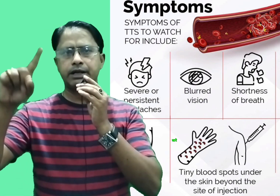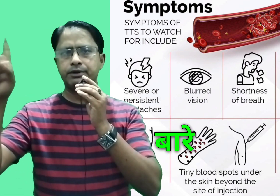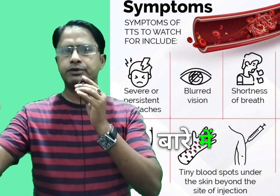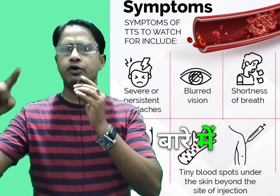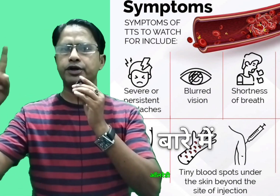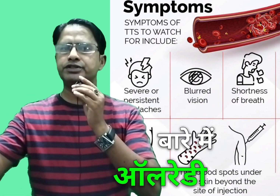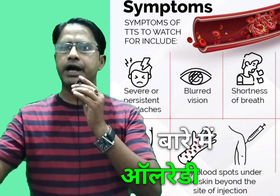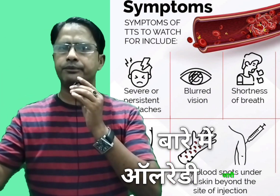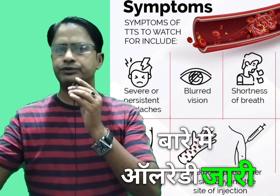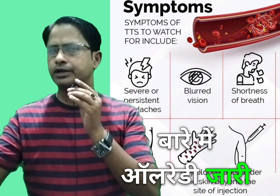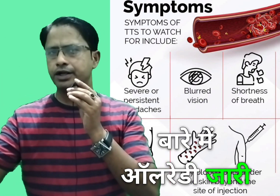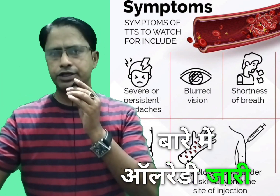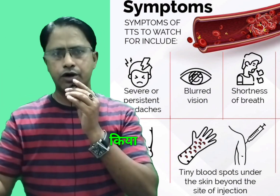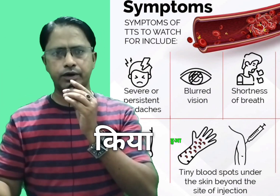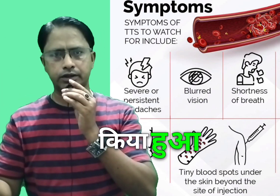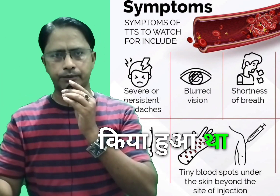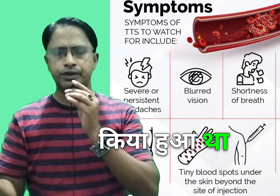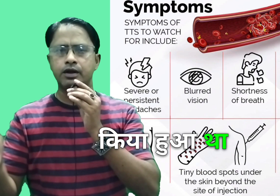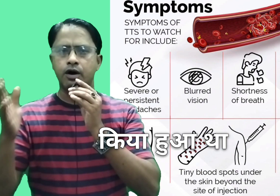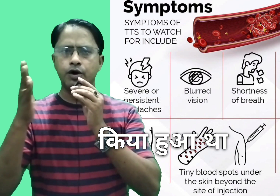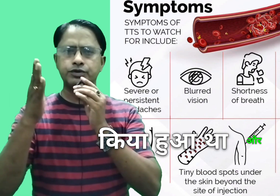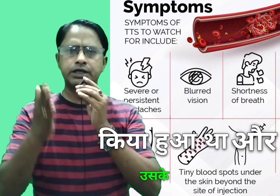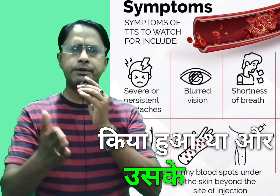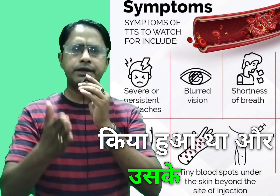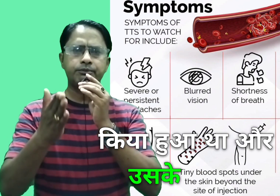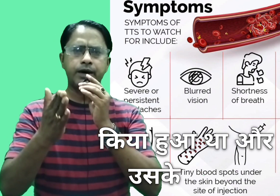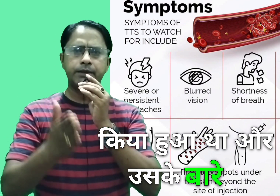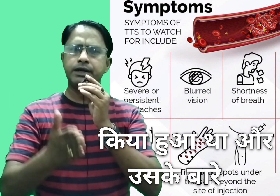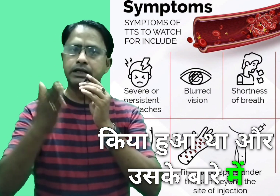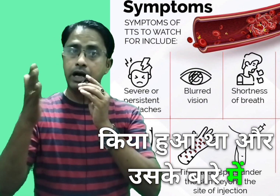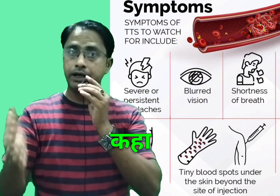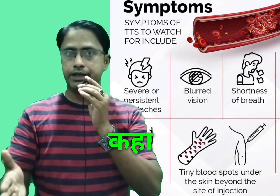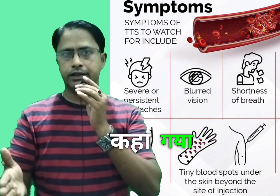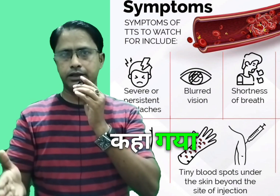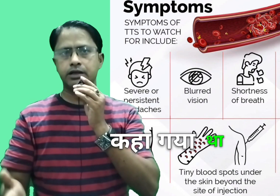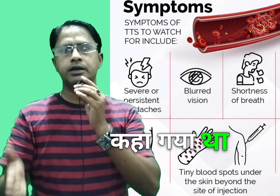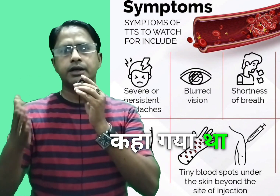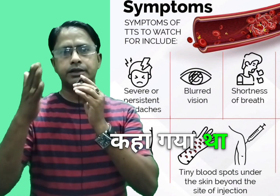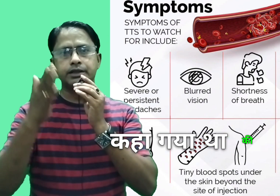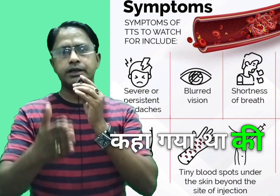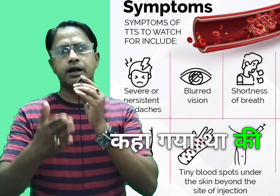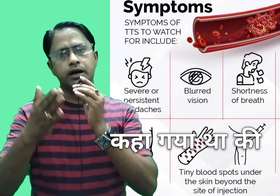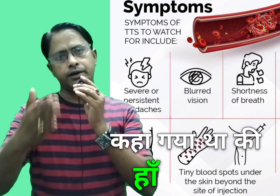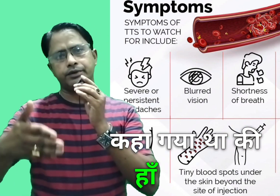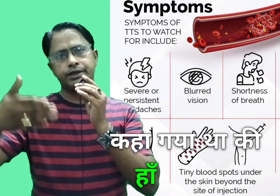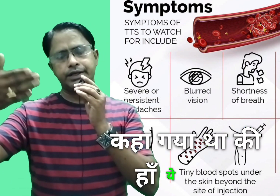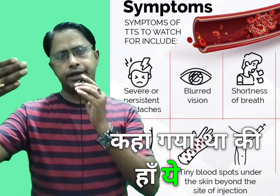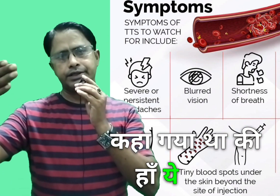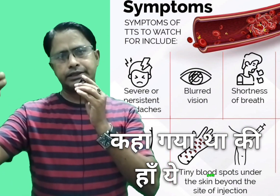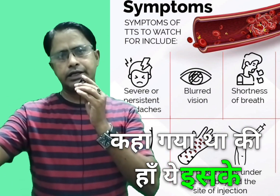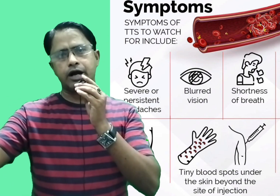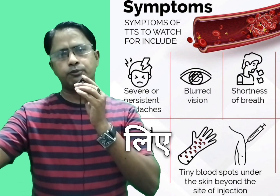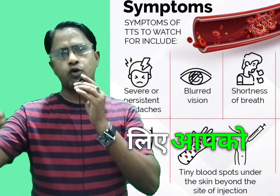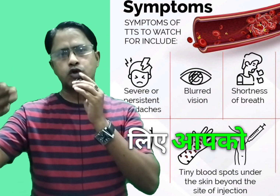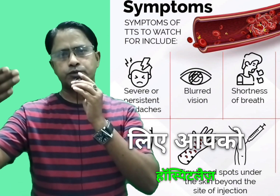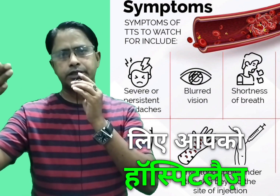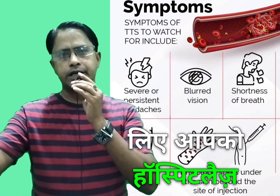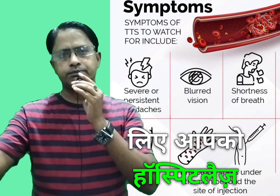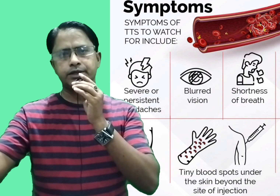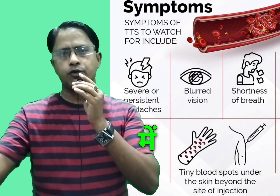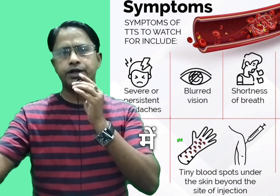वैक्सीन के बारे में ऑलरेडी जारी किया हुआ था और उसके भी बारे में कहा गया था कि हाँ ये इसके लिए